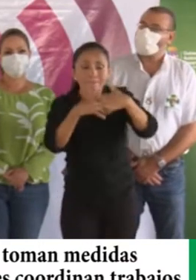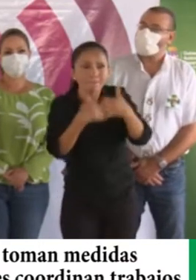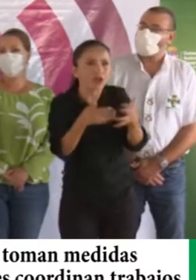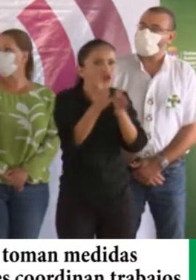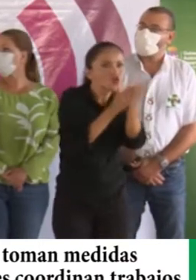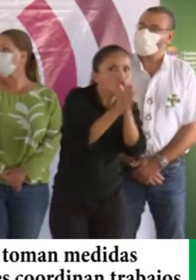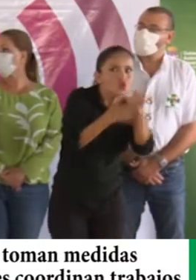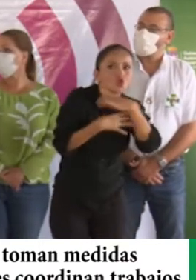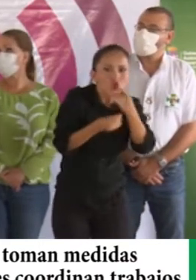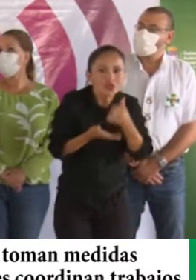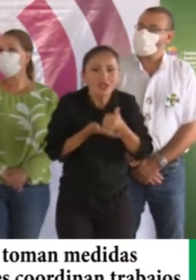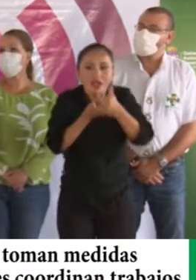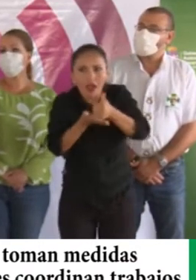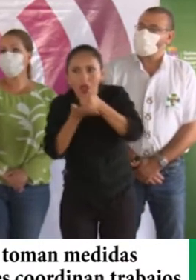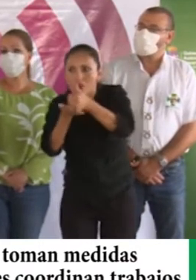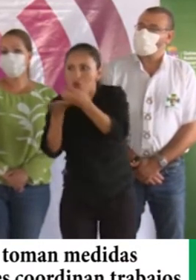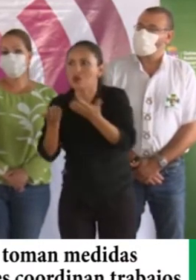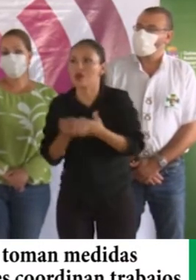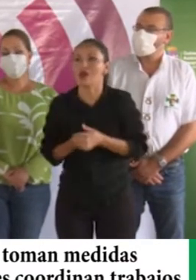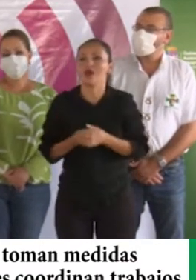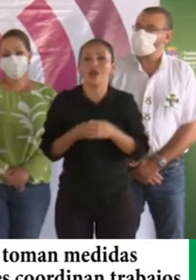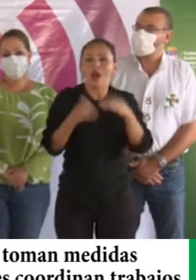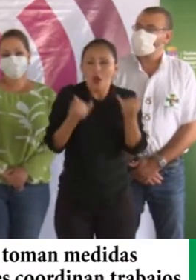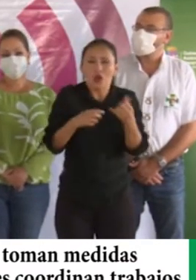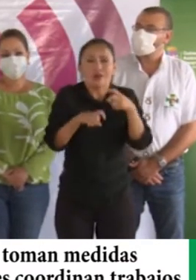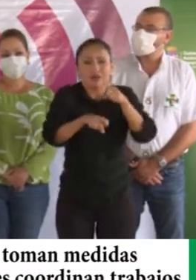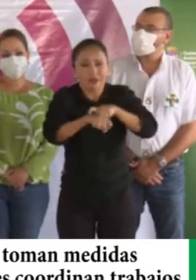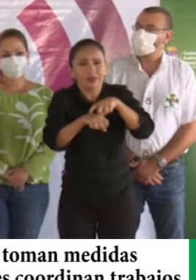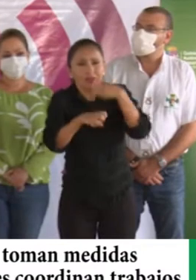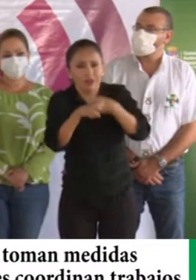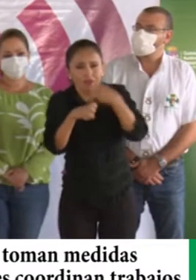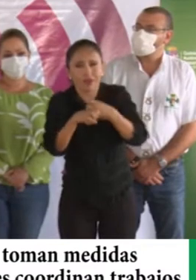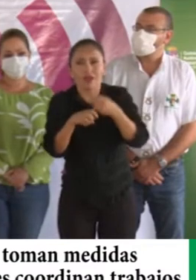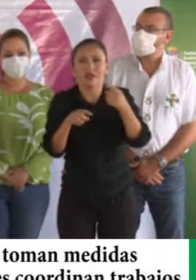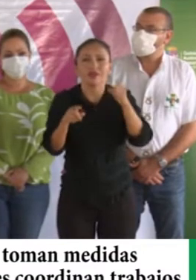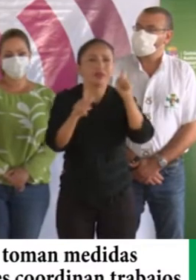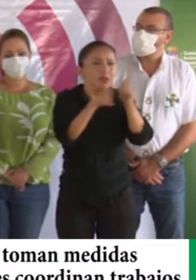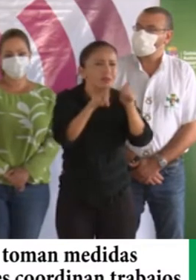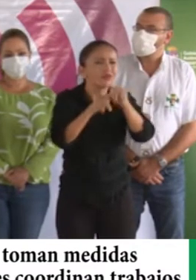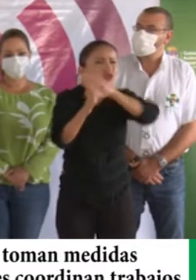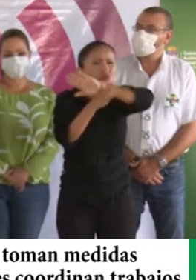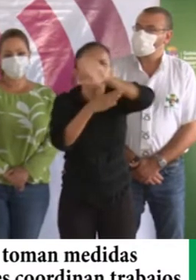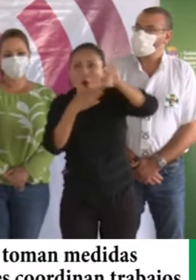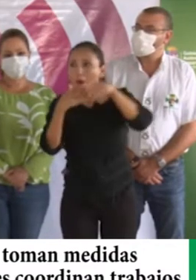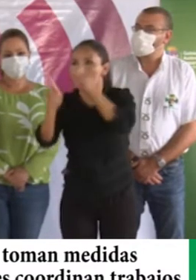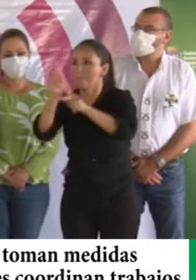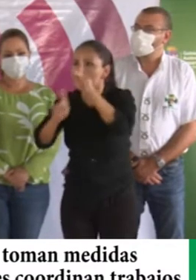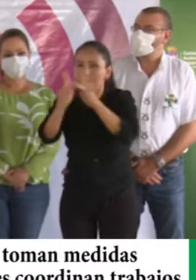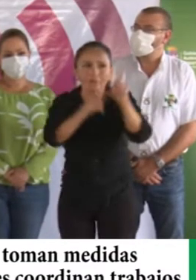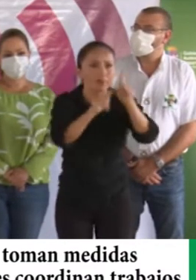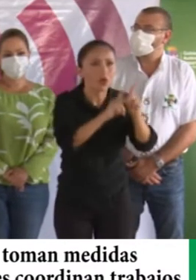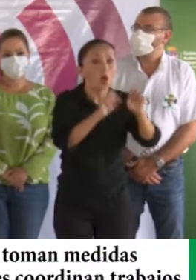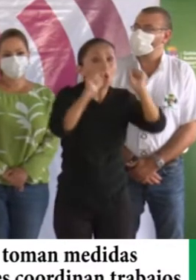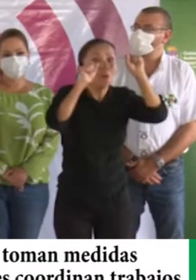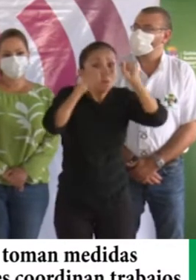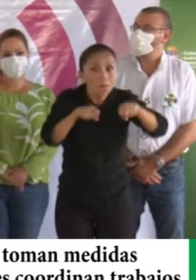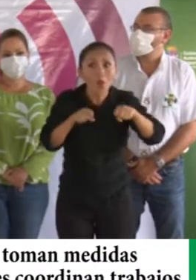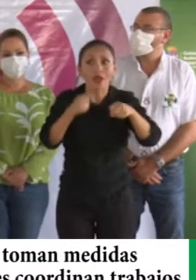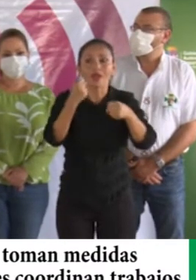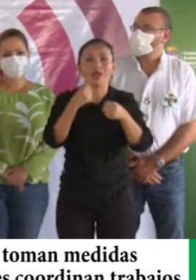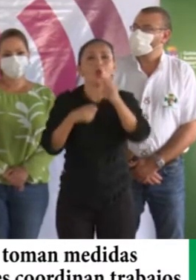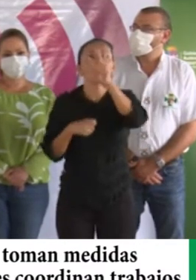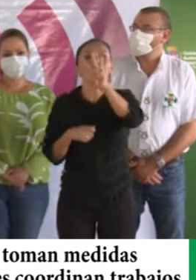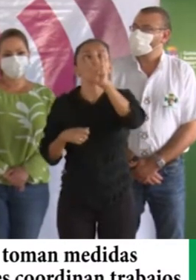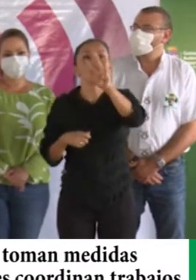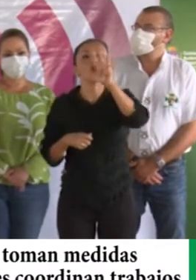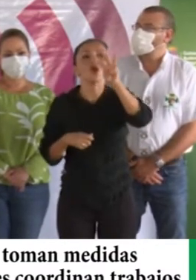apoyar a la ciudadanía en estos momentos duros, sino también a todas las personas que puedan entrar a la página